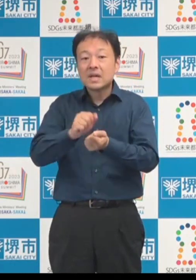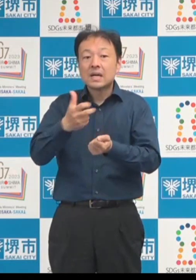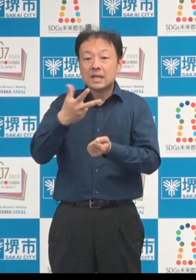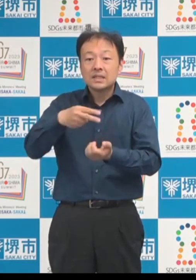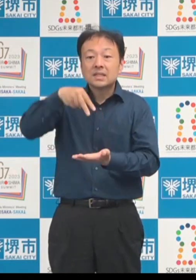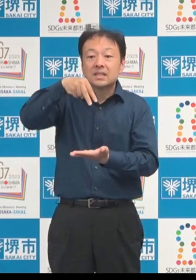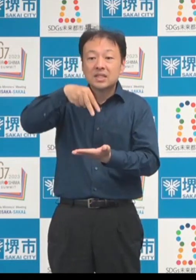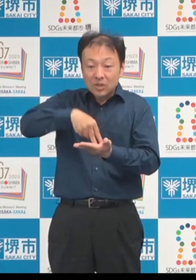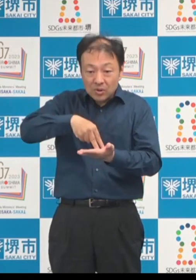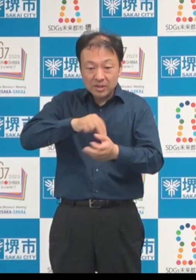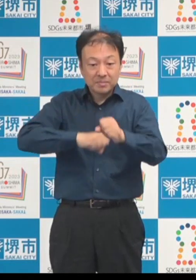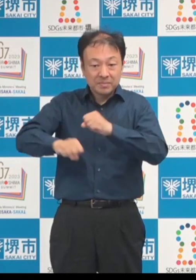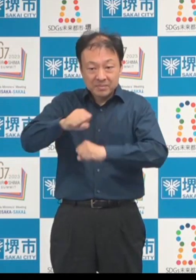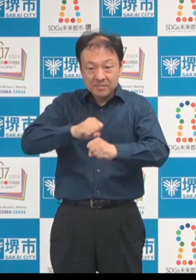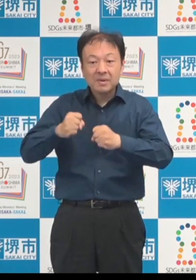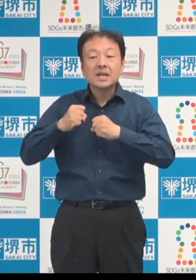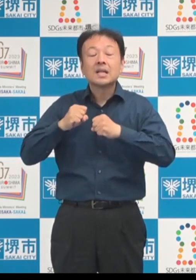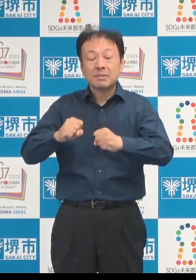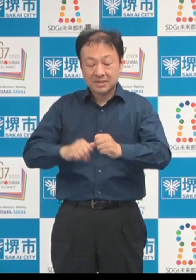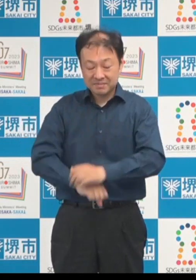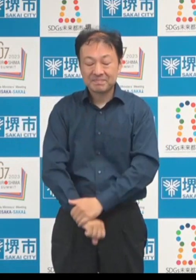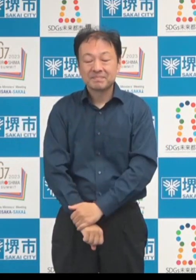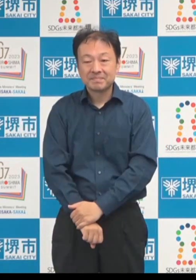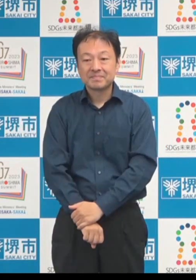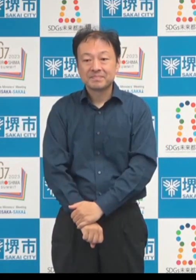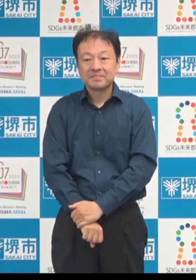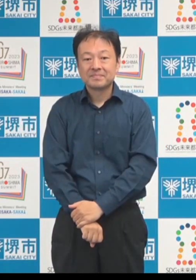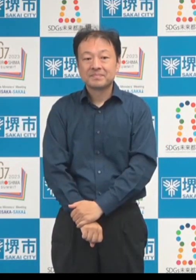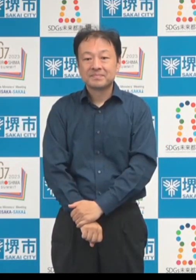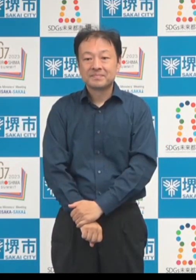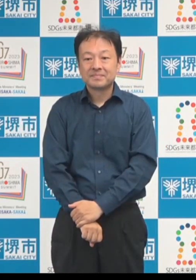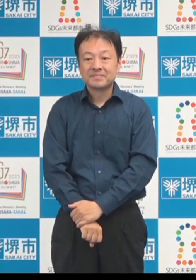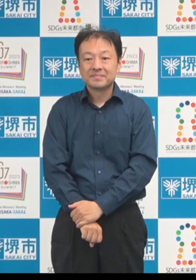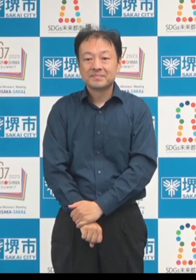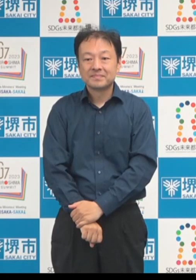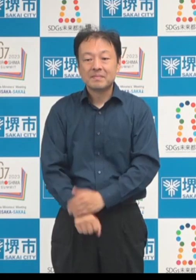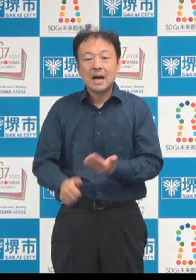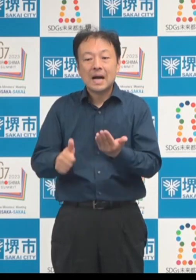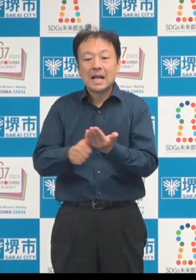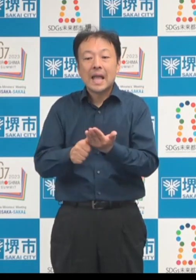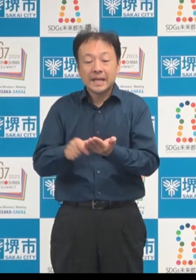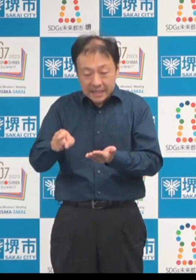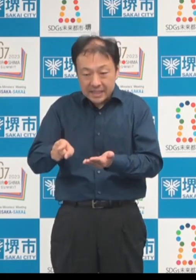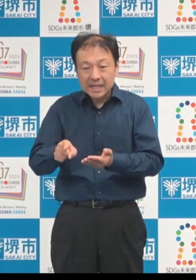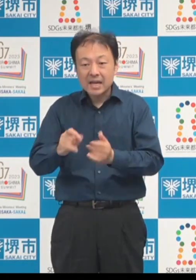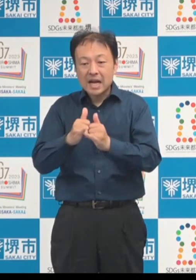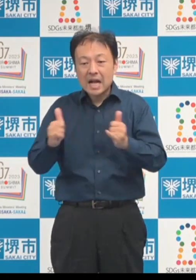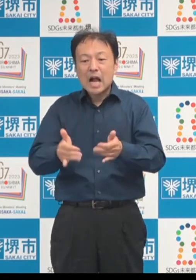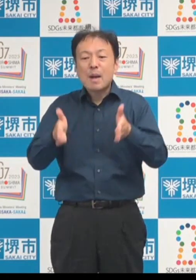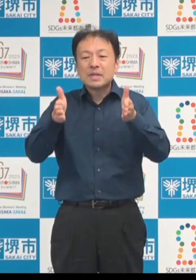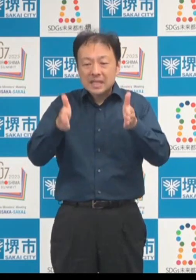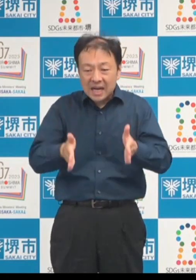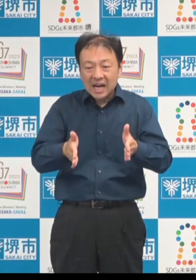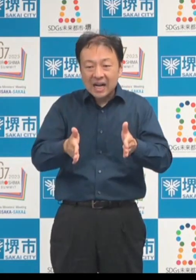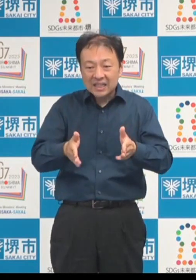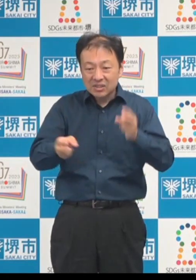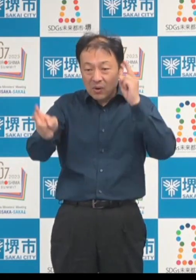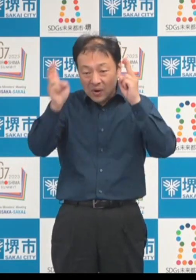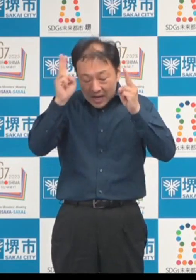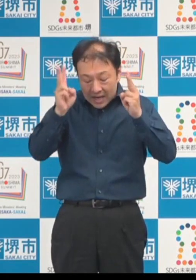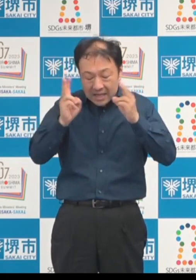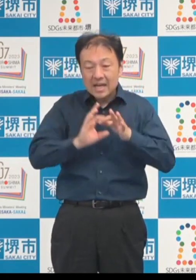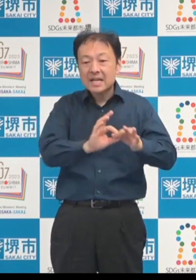取り組んでいくということを行っています。もちろん駅については民間事業者の皆様との連携が欠かせません